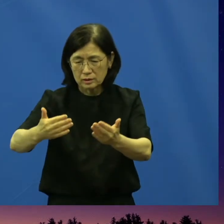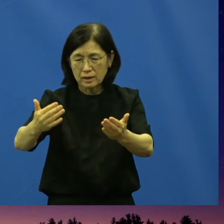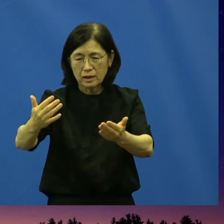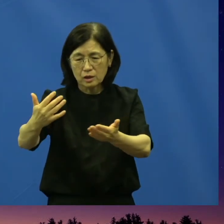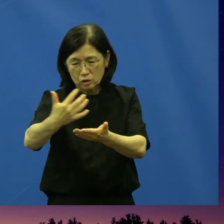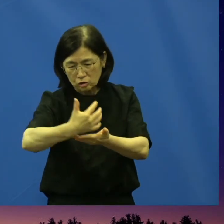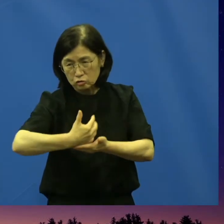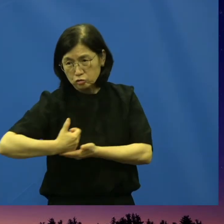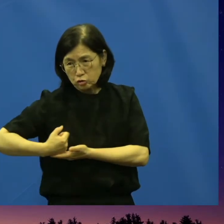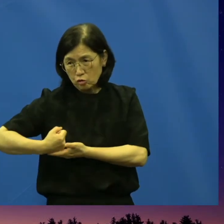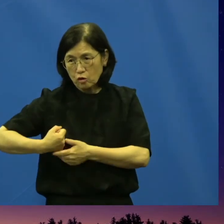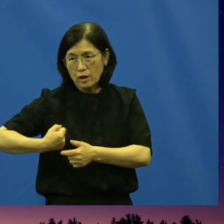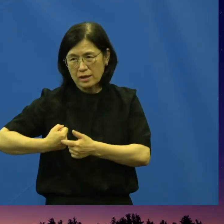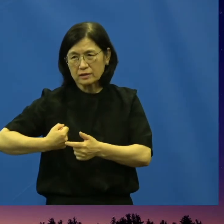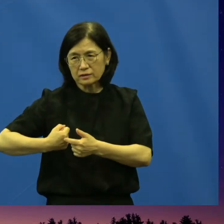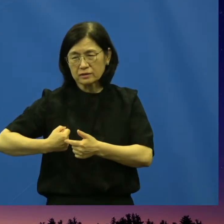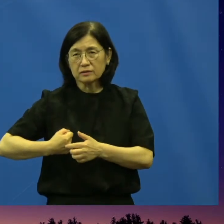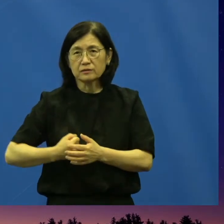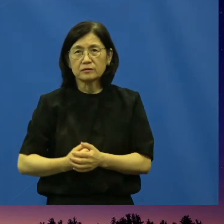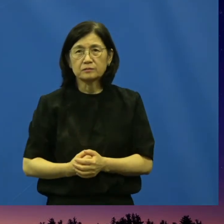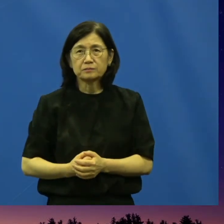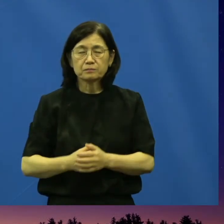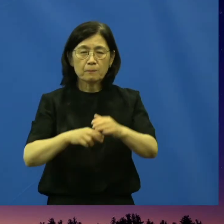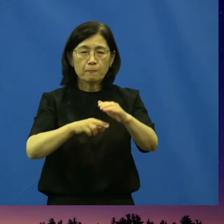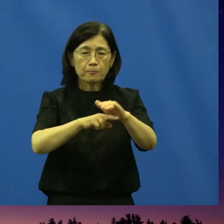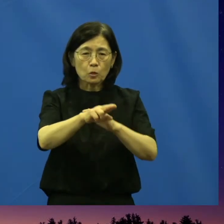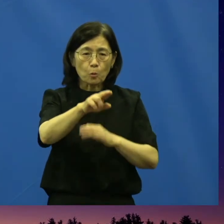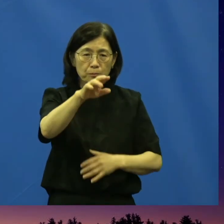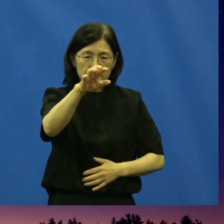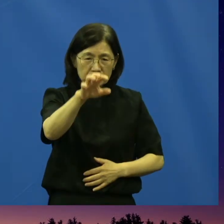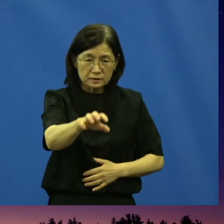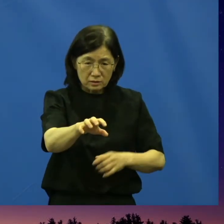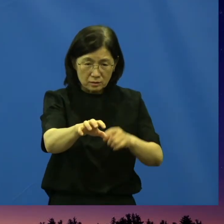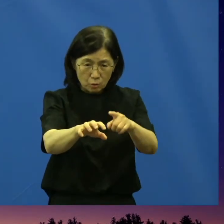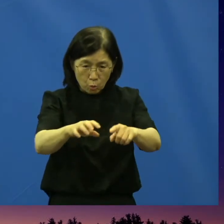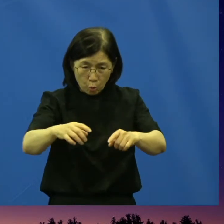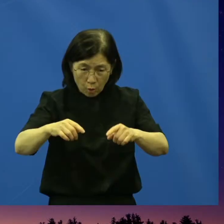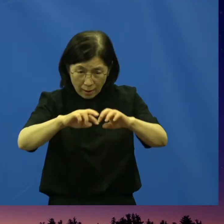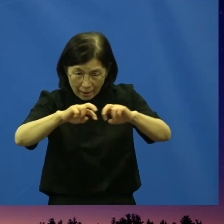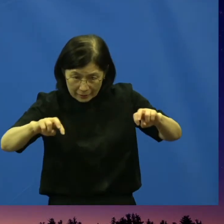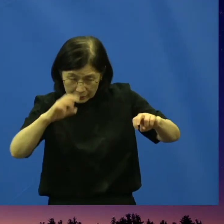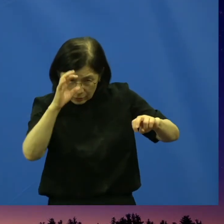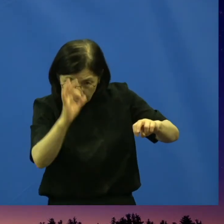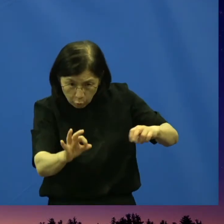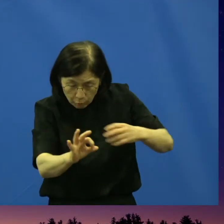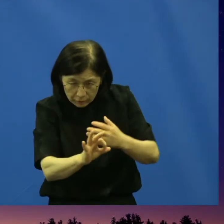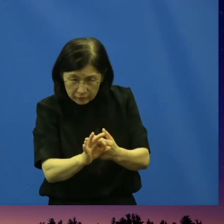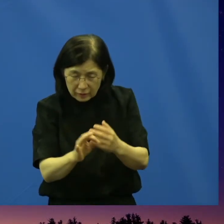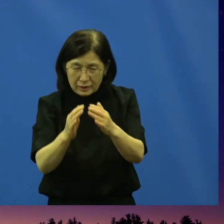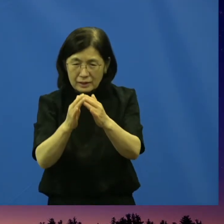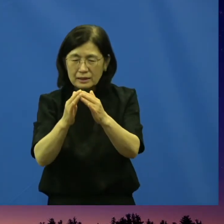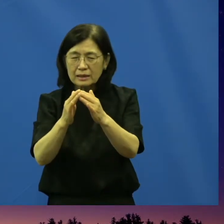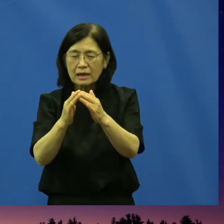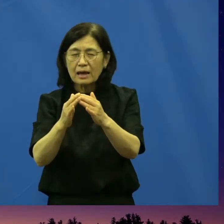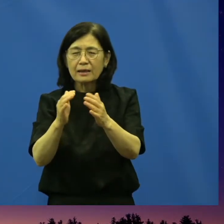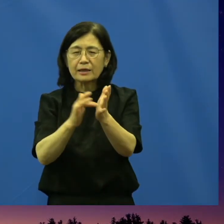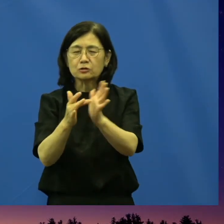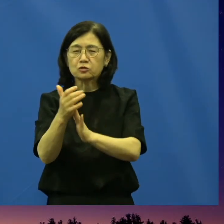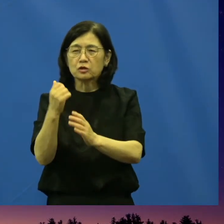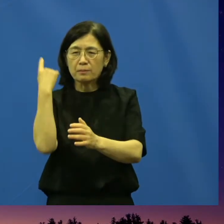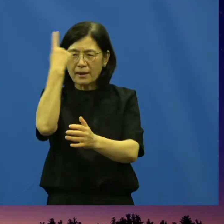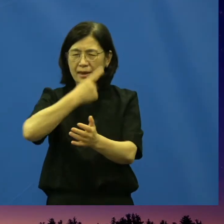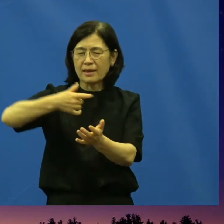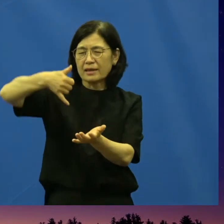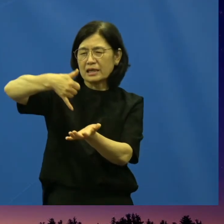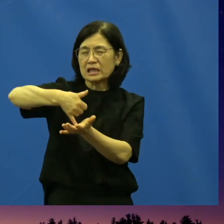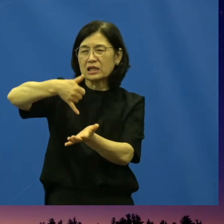그래서 이 도피성의 이름들 안에는 그리스도의 인격이 들어있는 거죠. 그리스도는 우리의 모든 필요를 채워주시기에